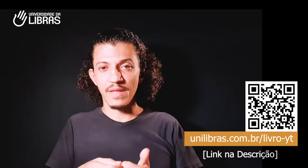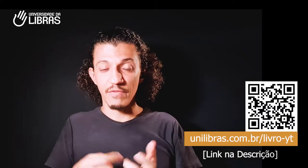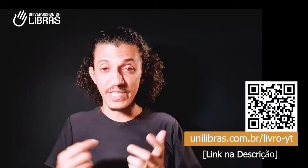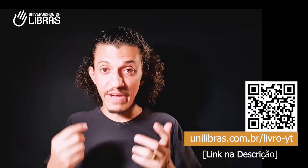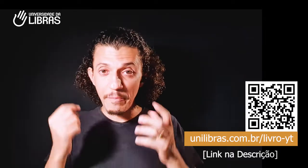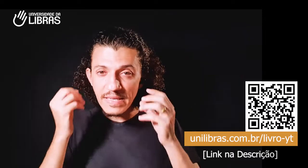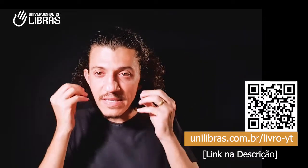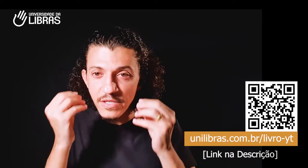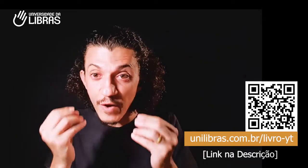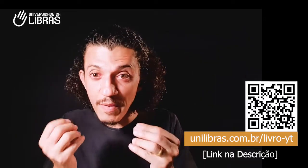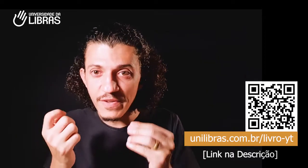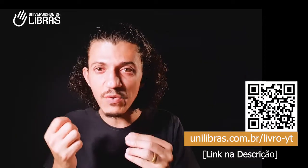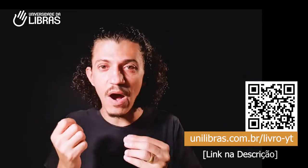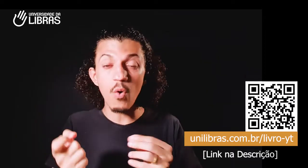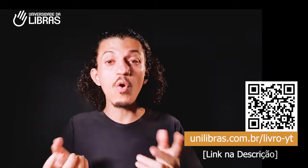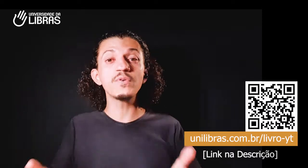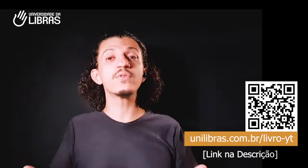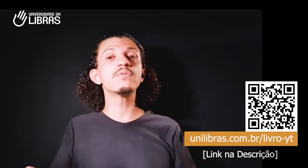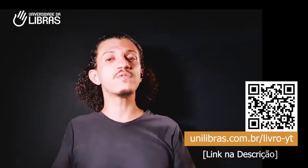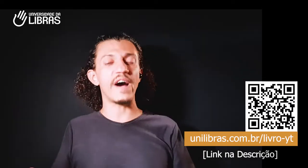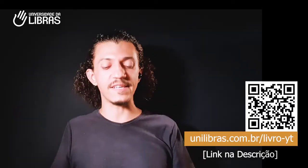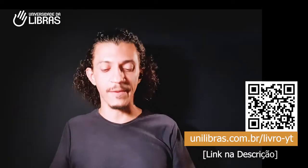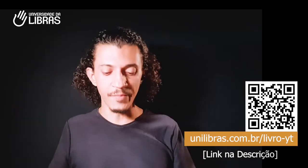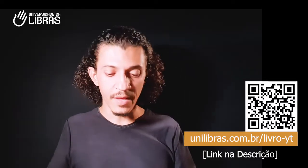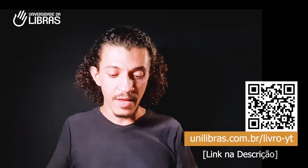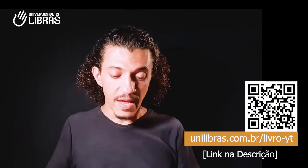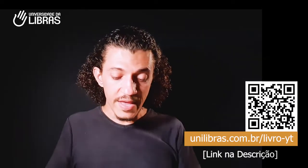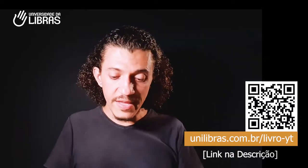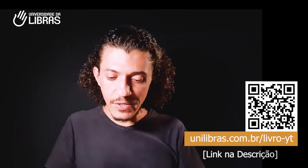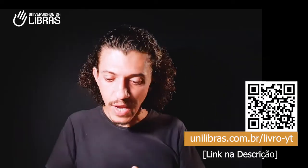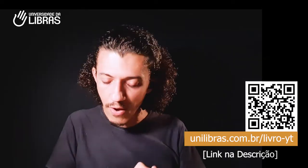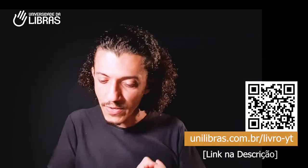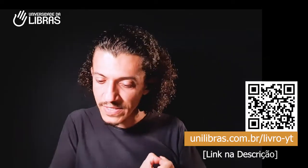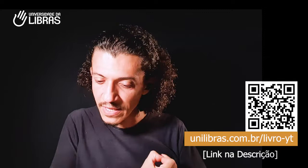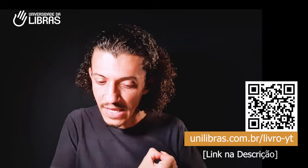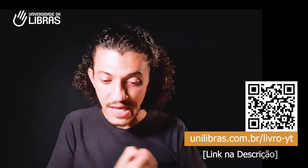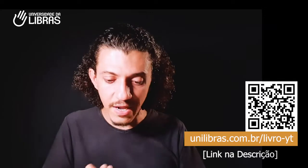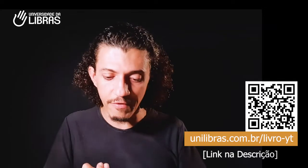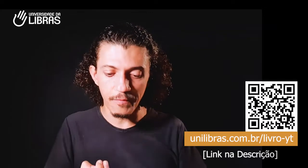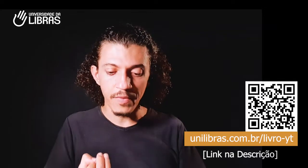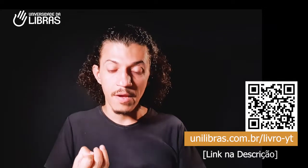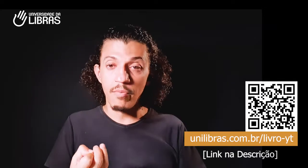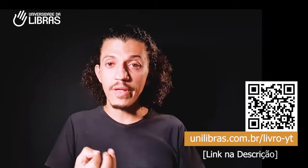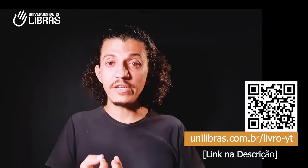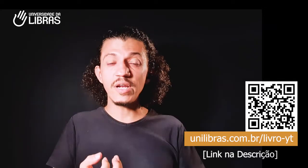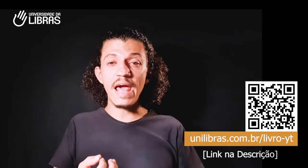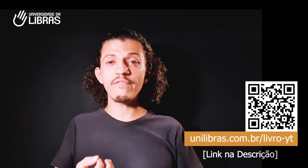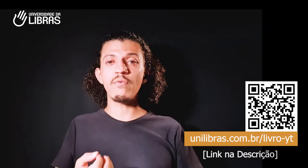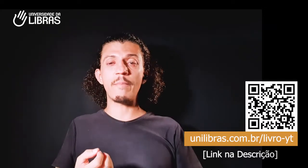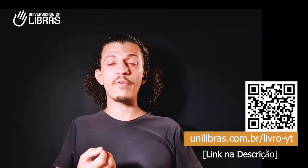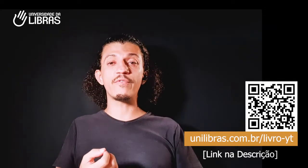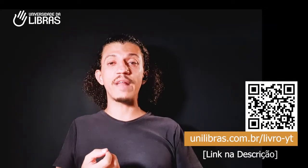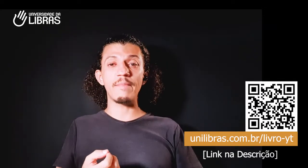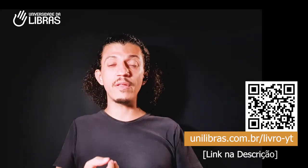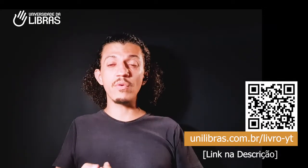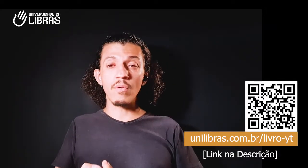fazer você vai pensando em forma visual como somos fazem e isso é algo assim incrível porque te leva um aprofundamento